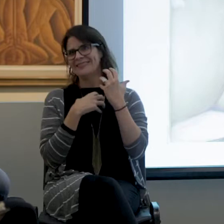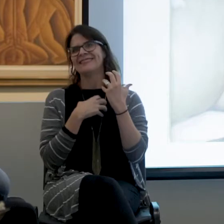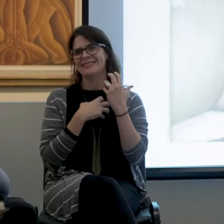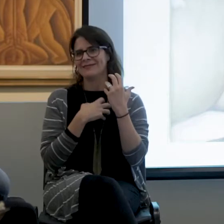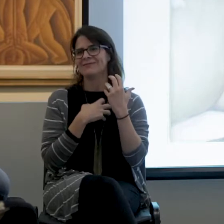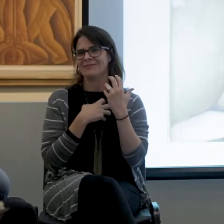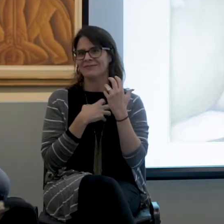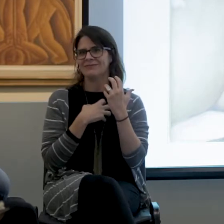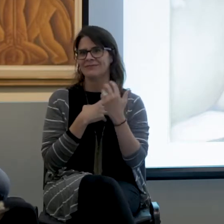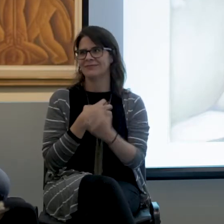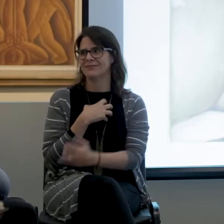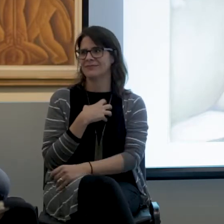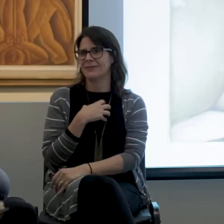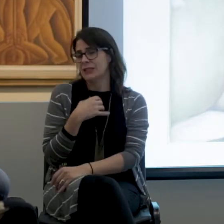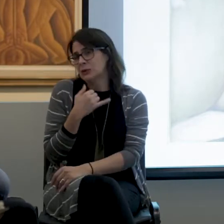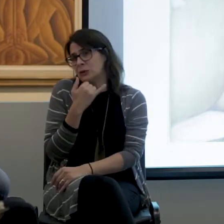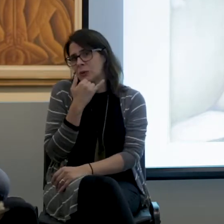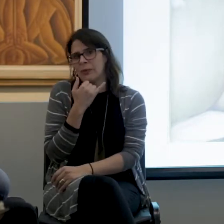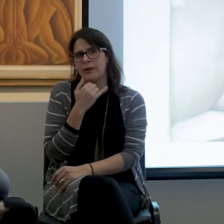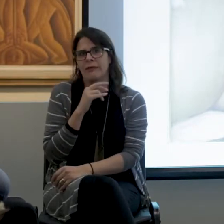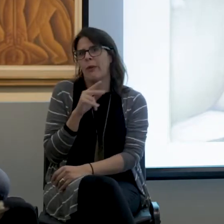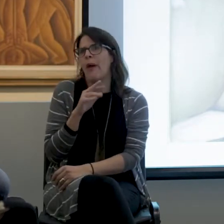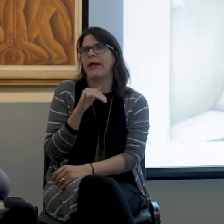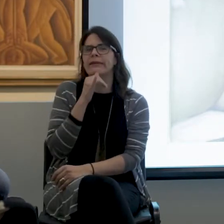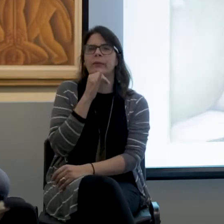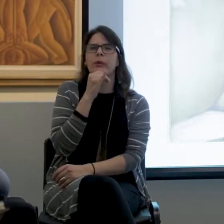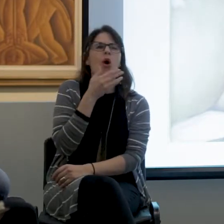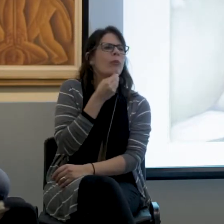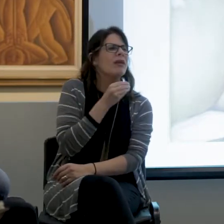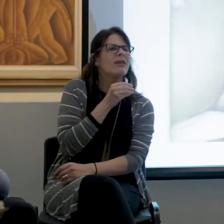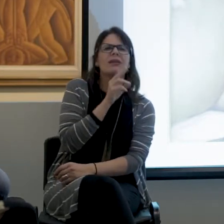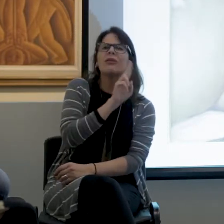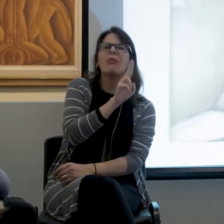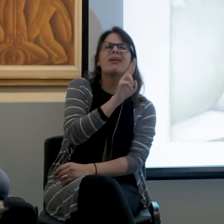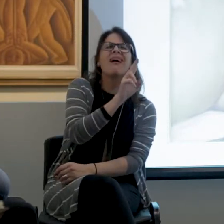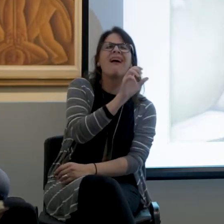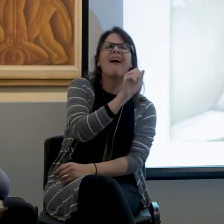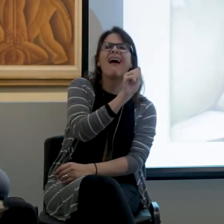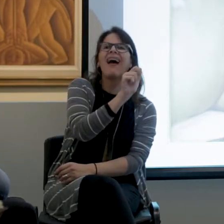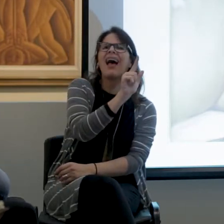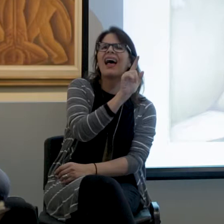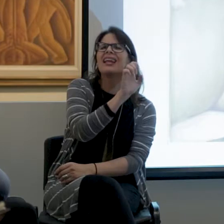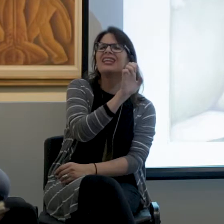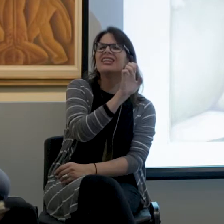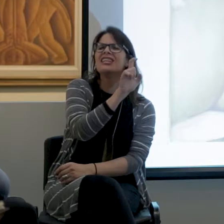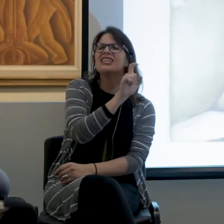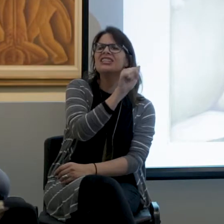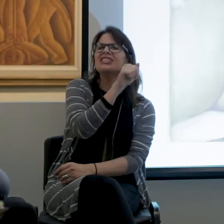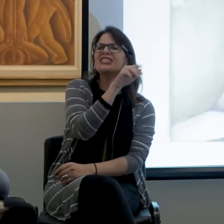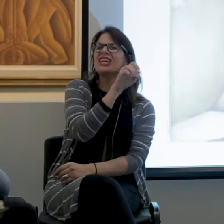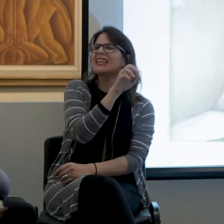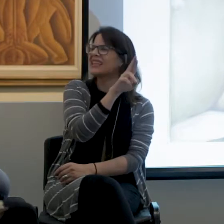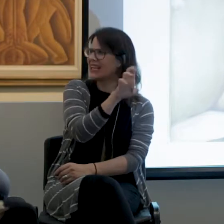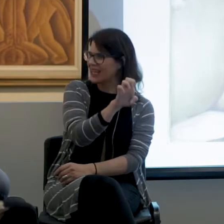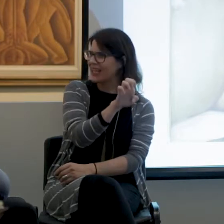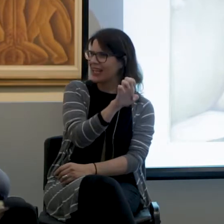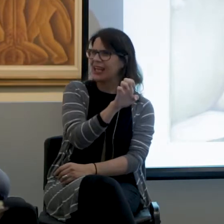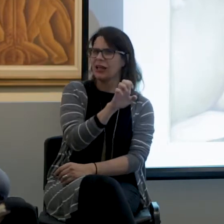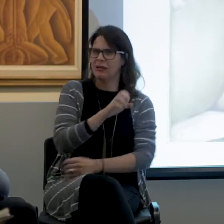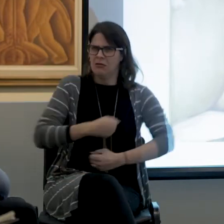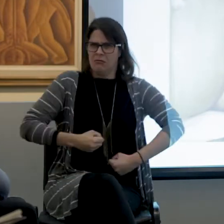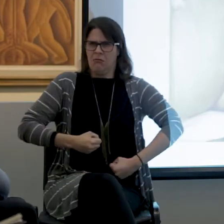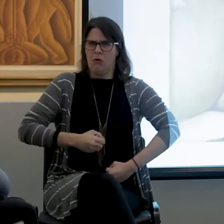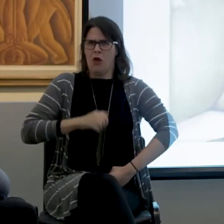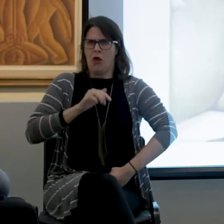é o crítico de arte Marcos Frota, não, como é que chama o cara? Alexandre Frota falando, não convida estupro, não convida violência nenhuma, ao